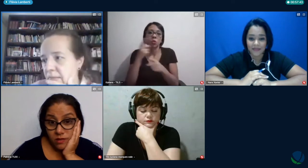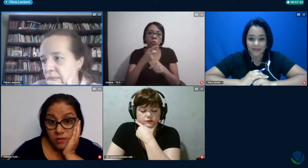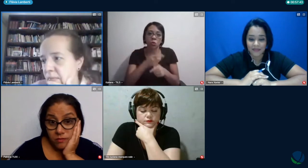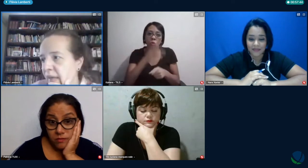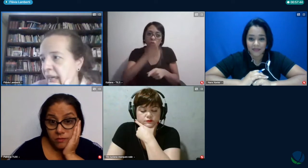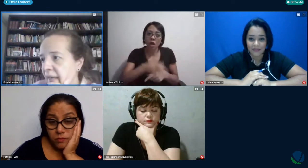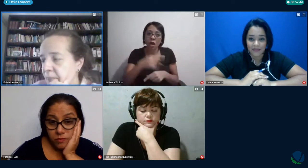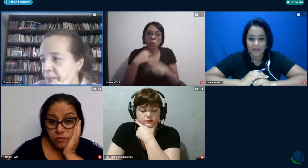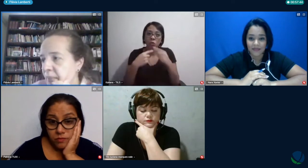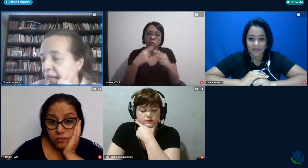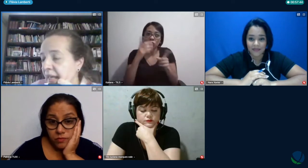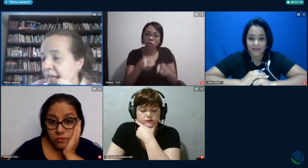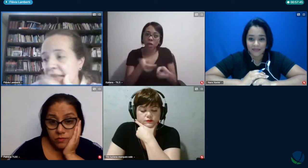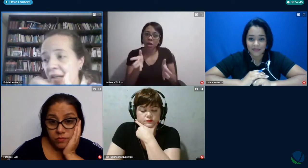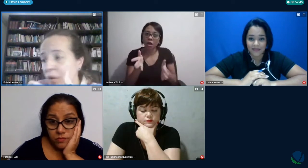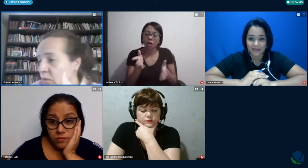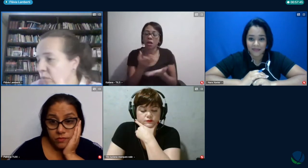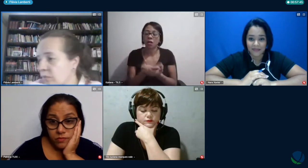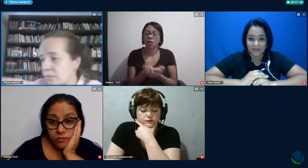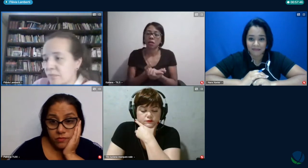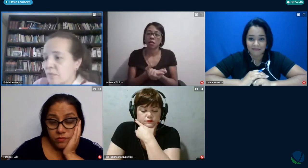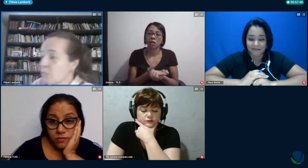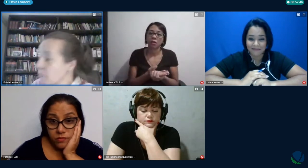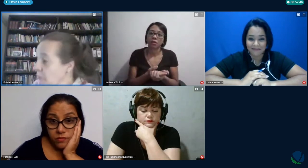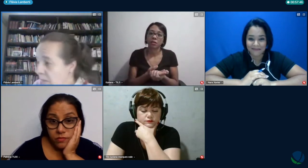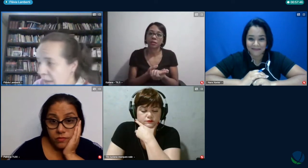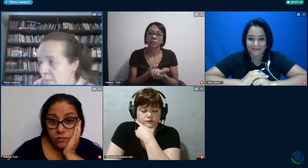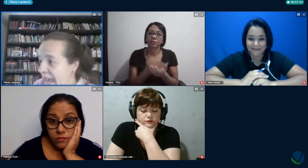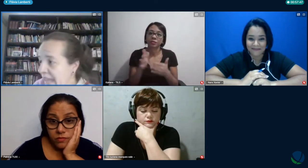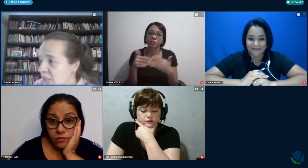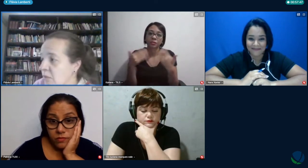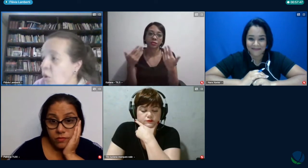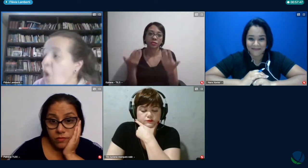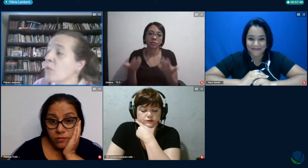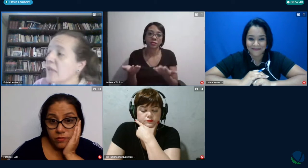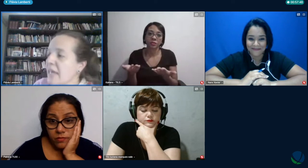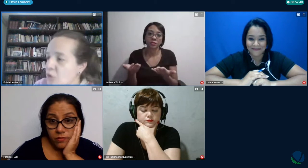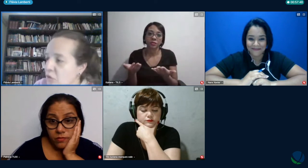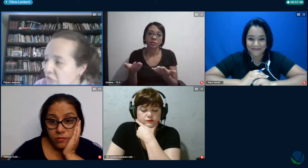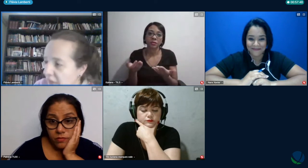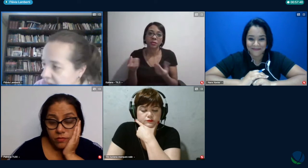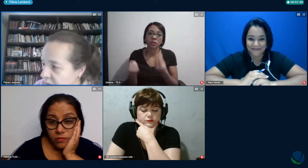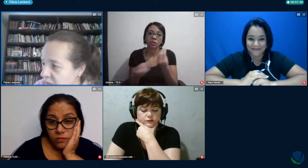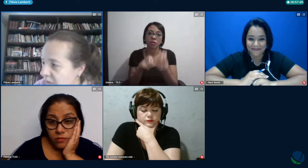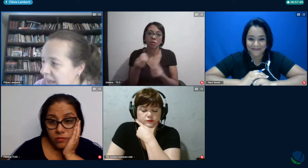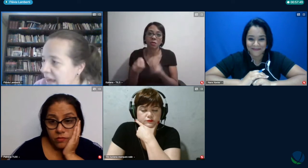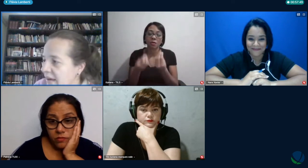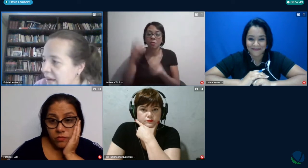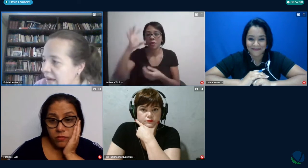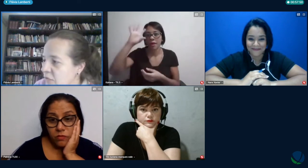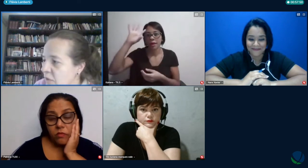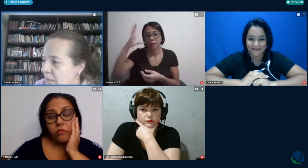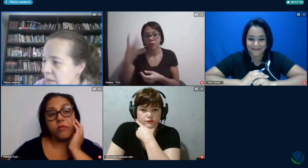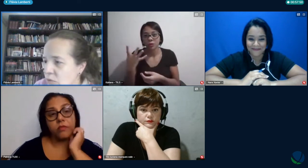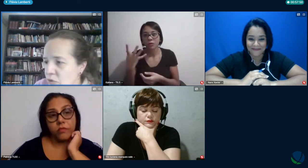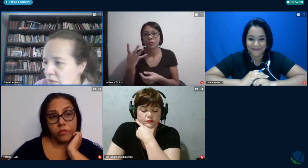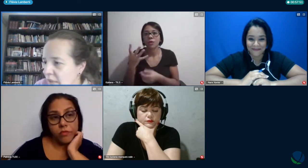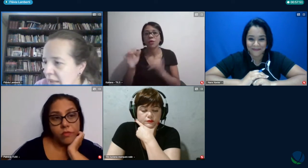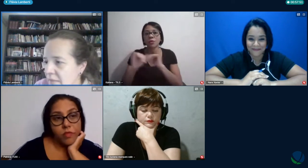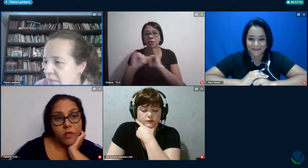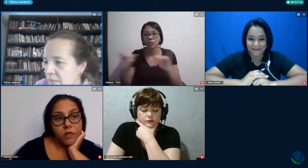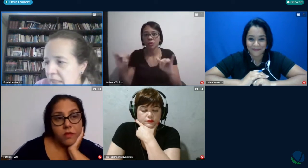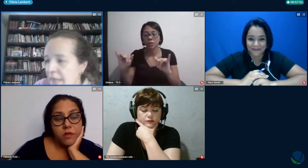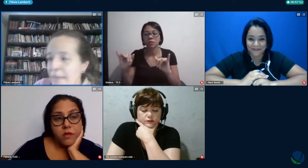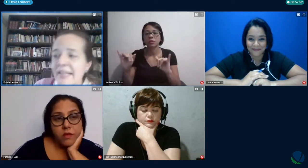dúvidas, né? Então, pede como que resolveu, né? A informação dos,